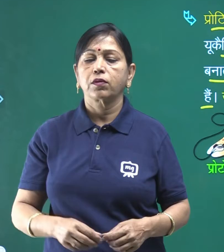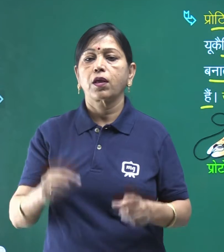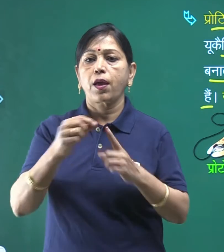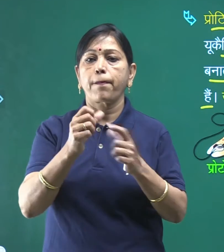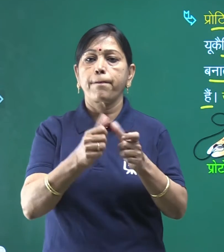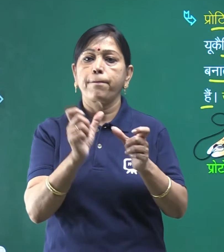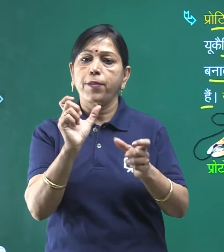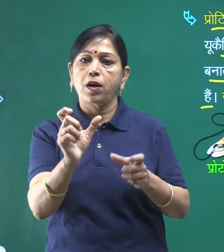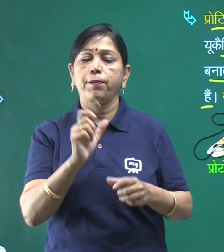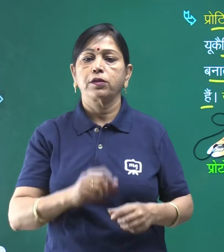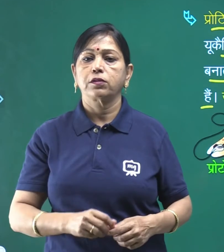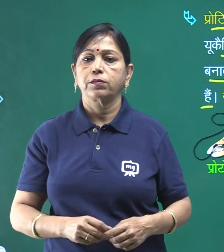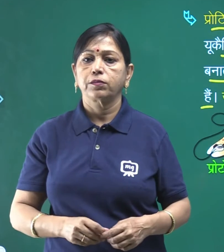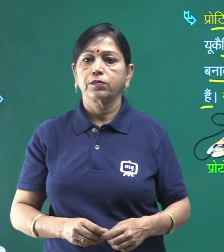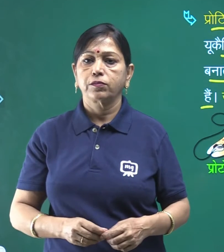पैरामीशियम,